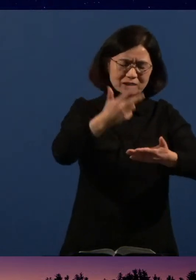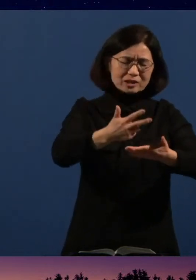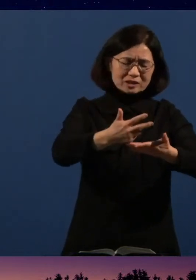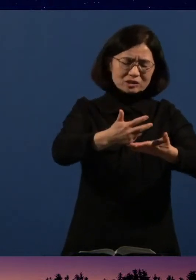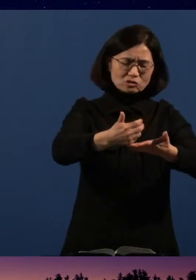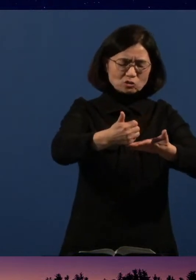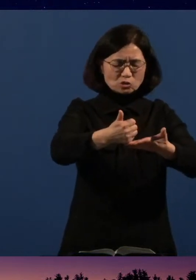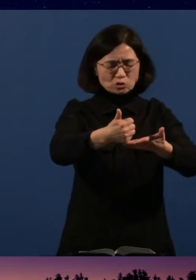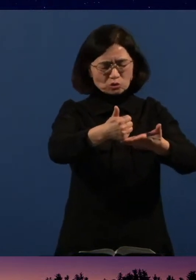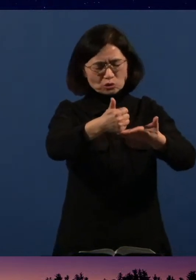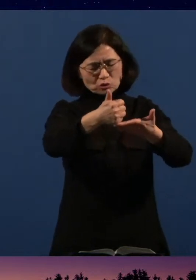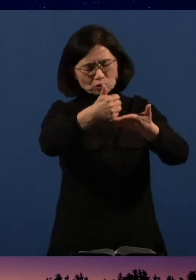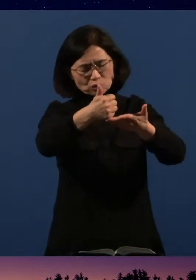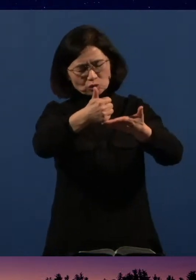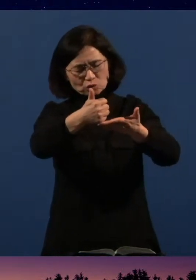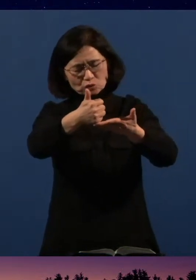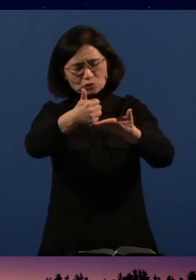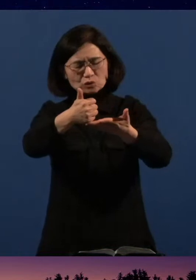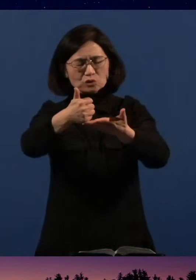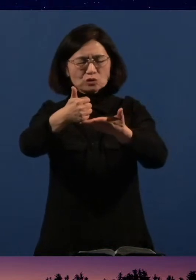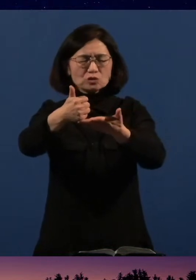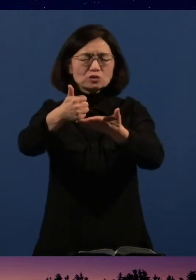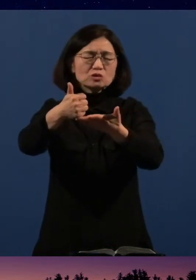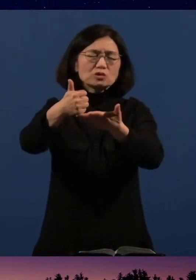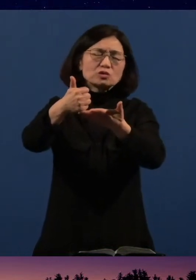신실하신 주